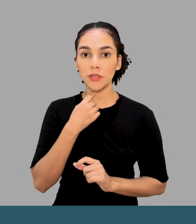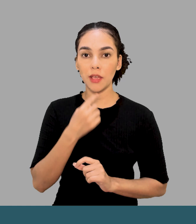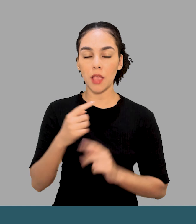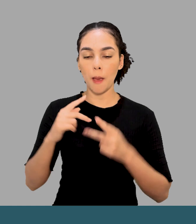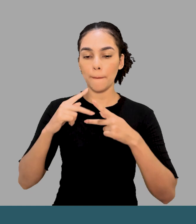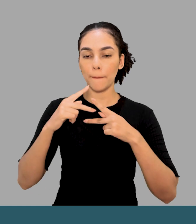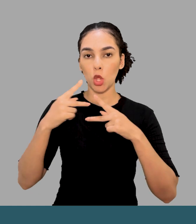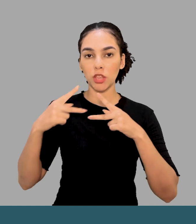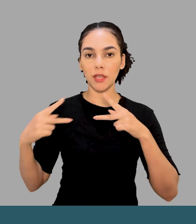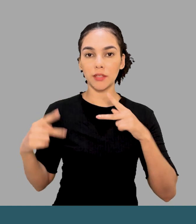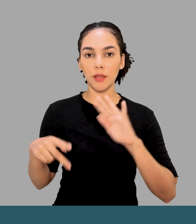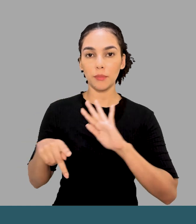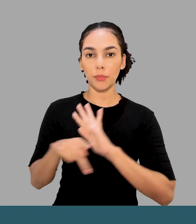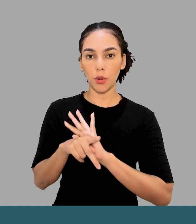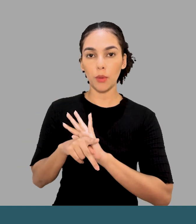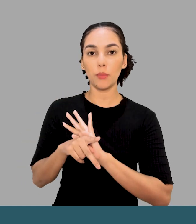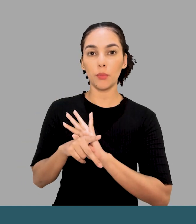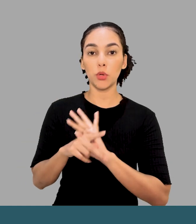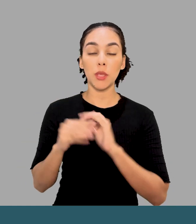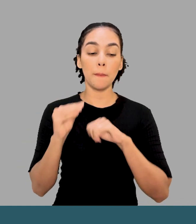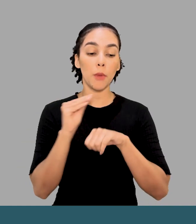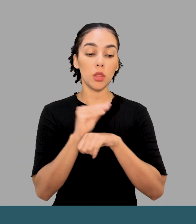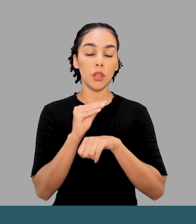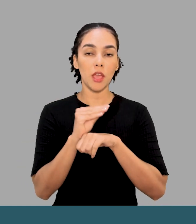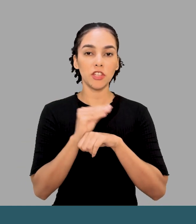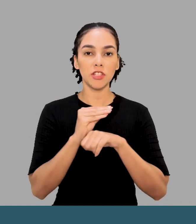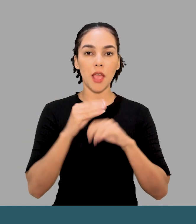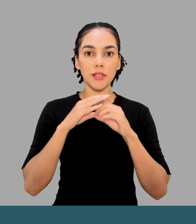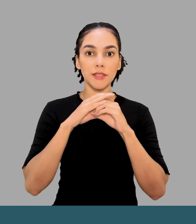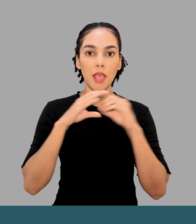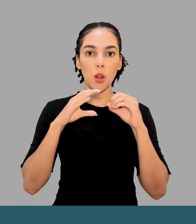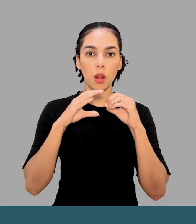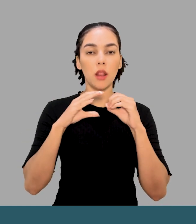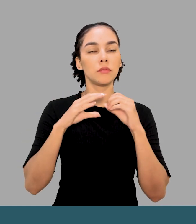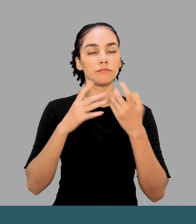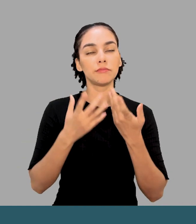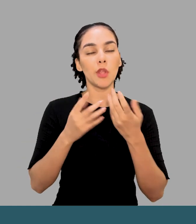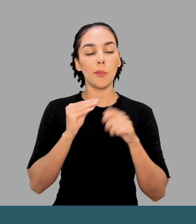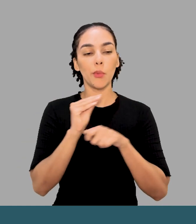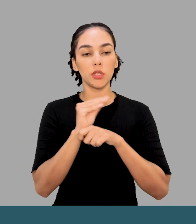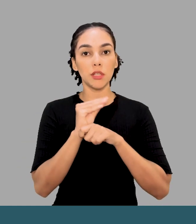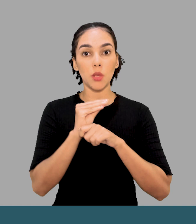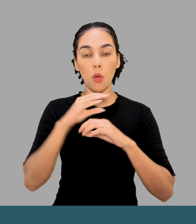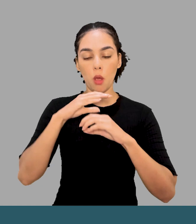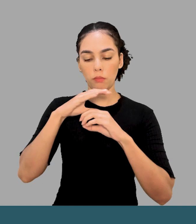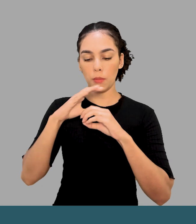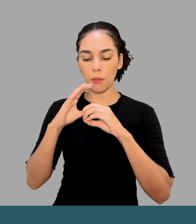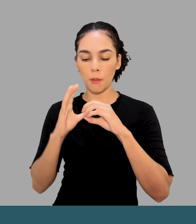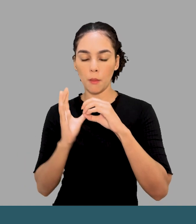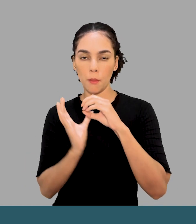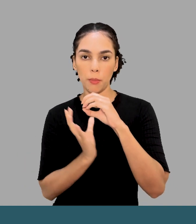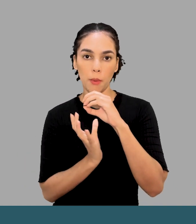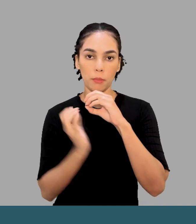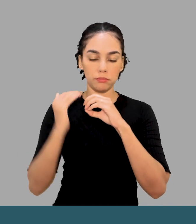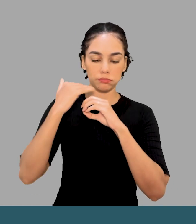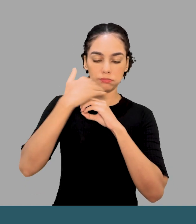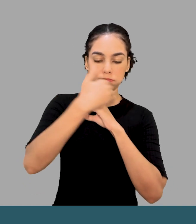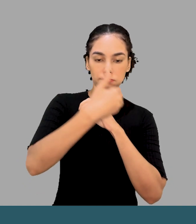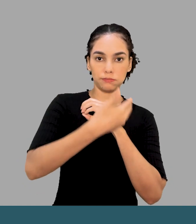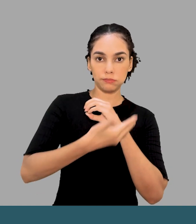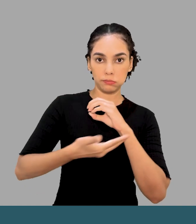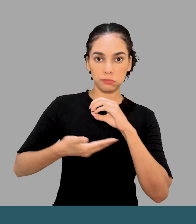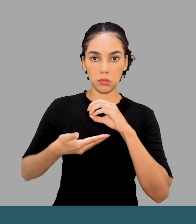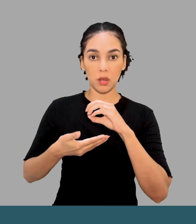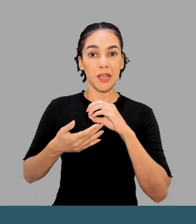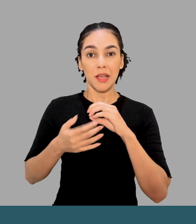proteína responsável pela proteção das células musculares. Esta proteção é feita ao redor da célula, ou seja, esta célula